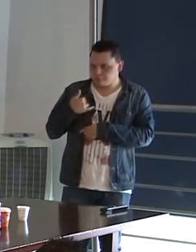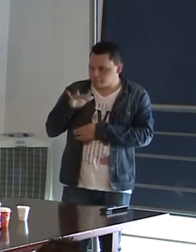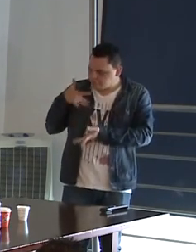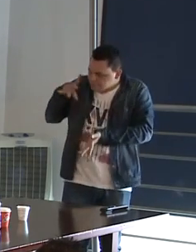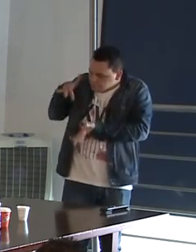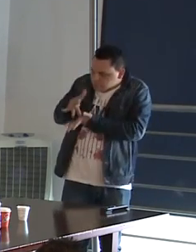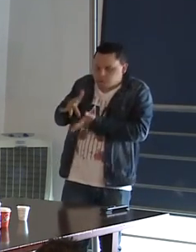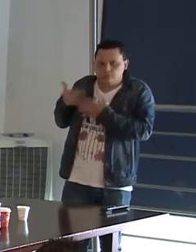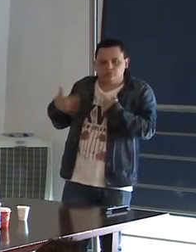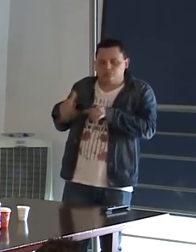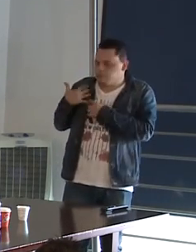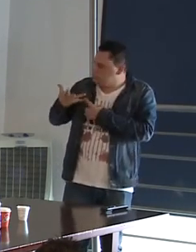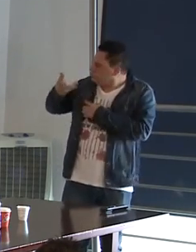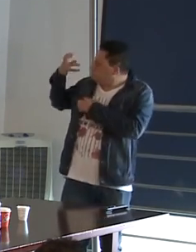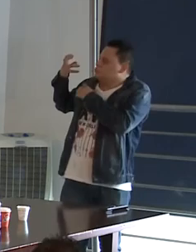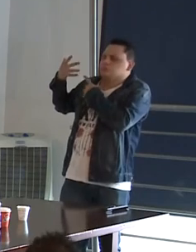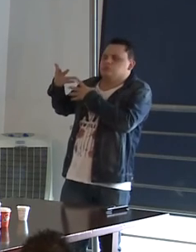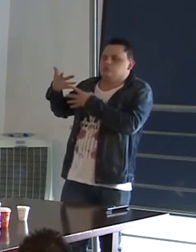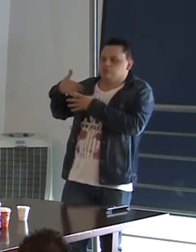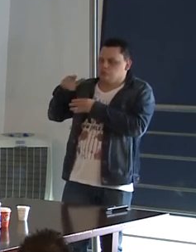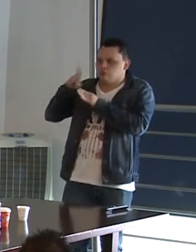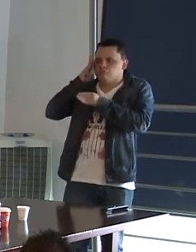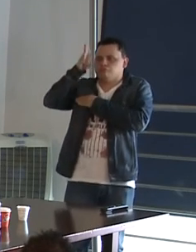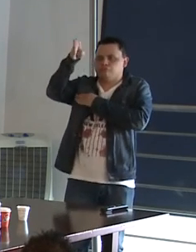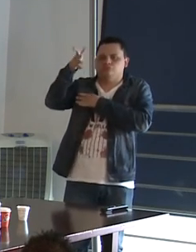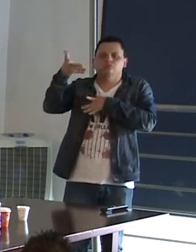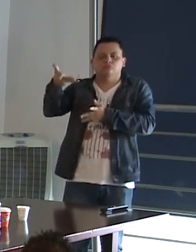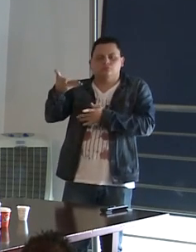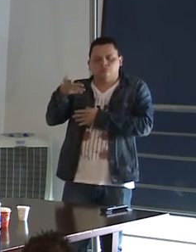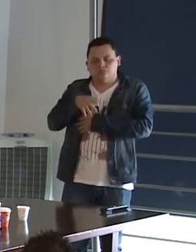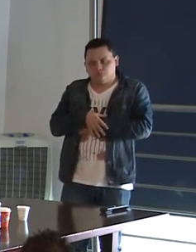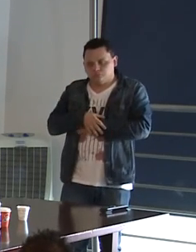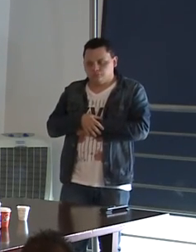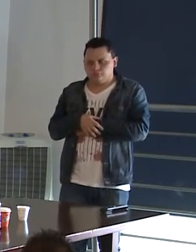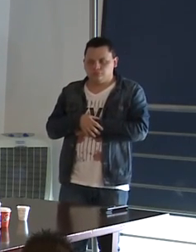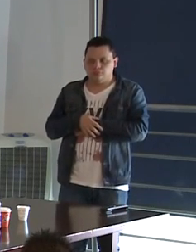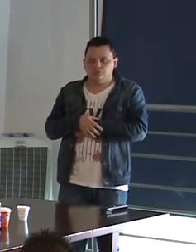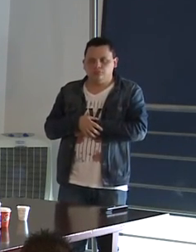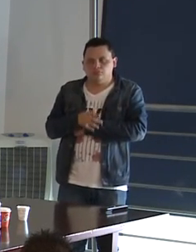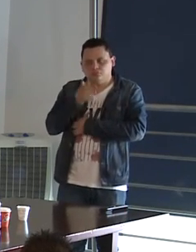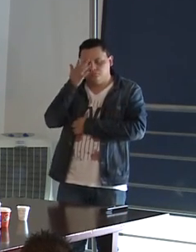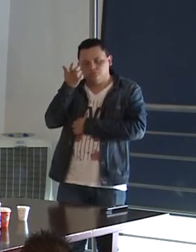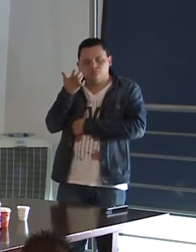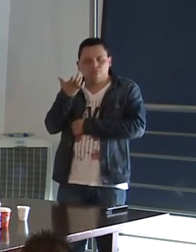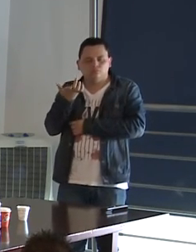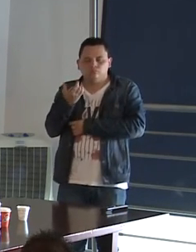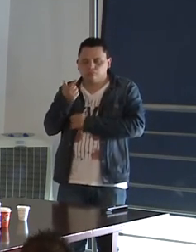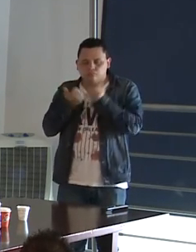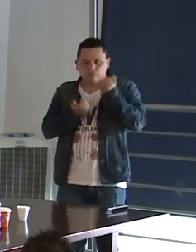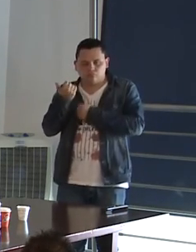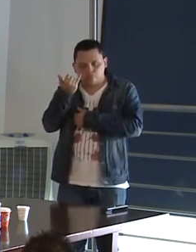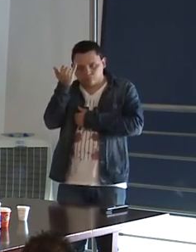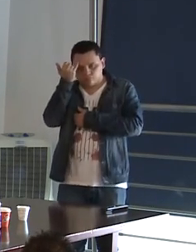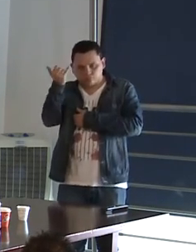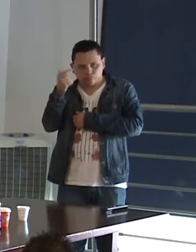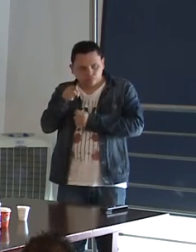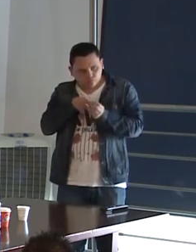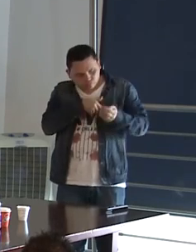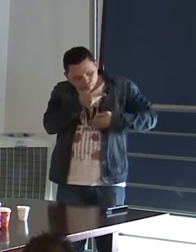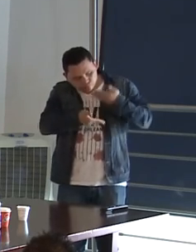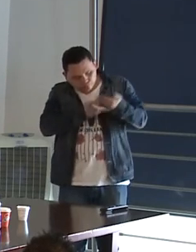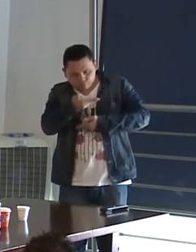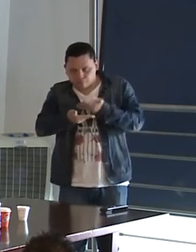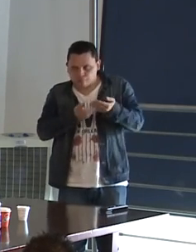deuda hacia atrás y otra hacia adelante, porque la idea de este